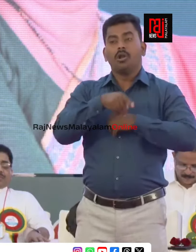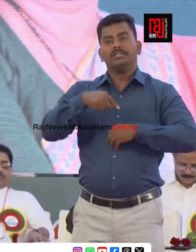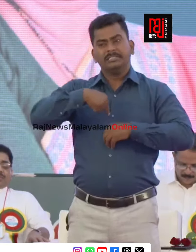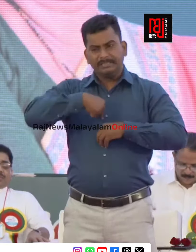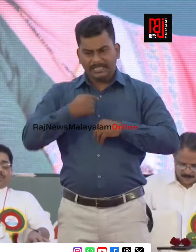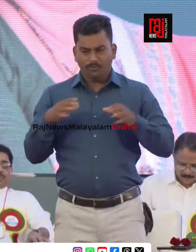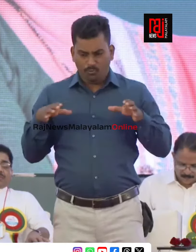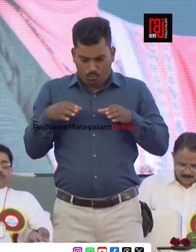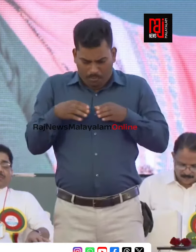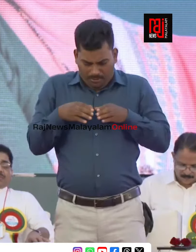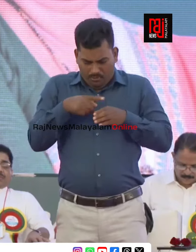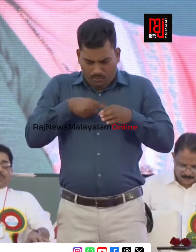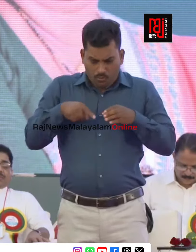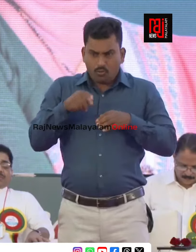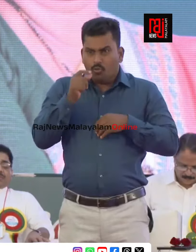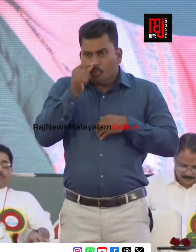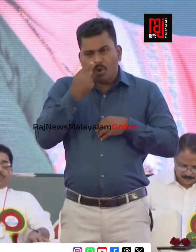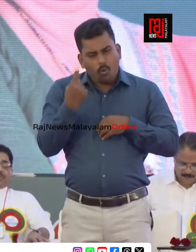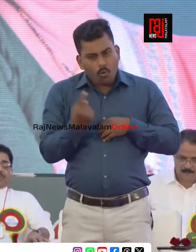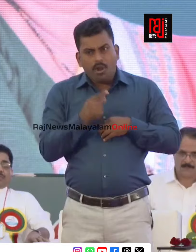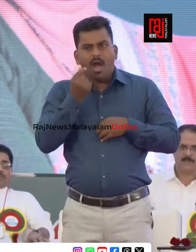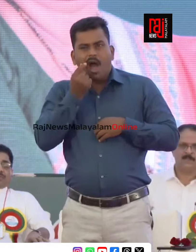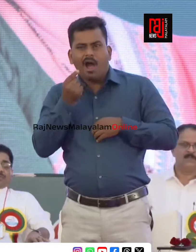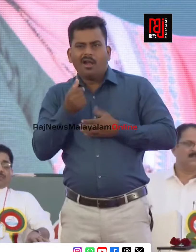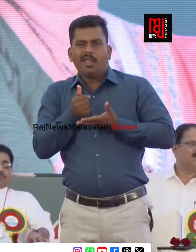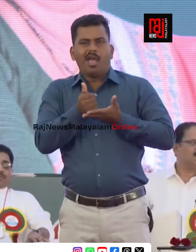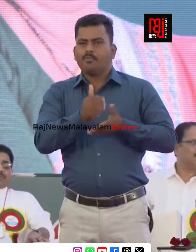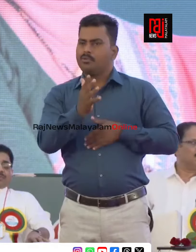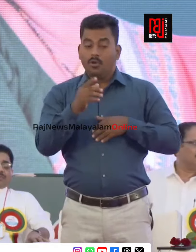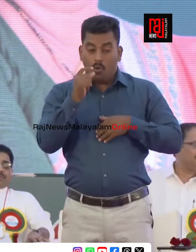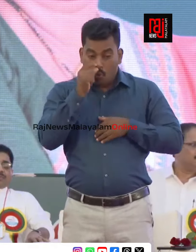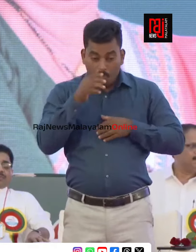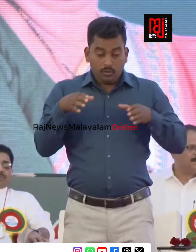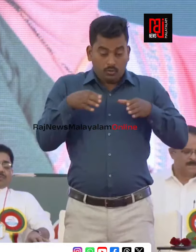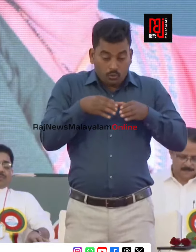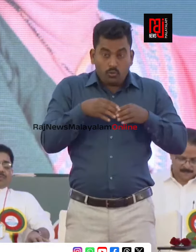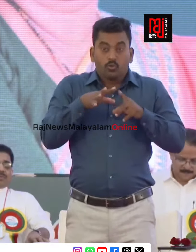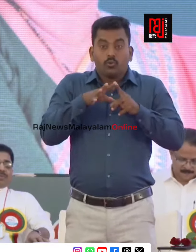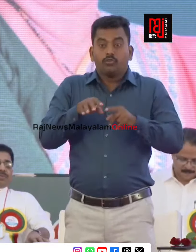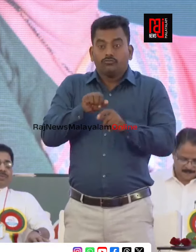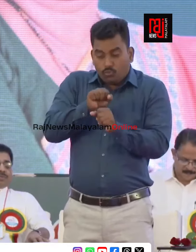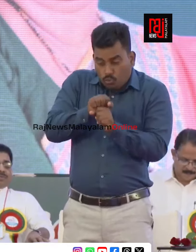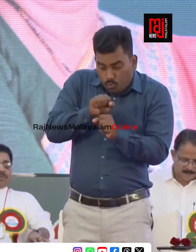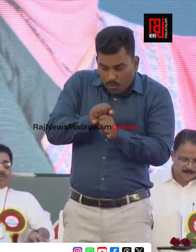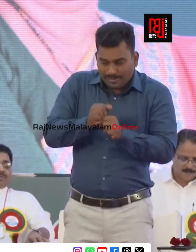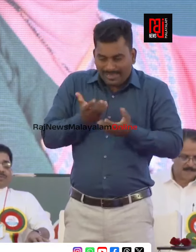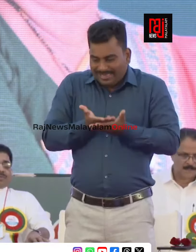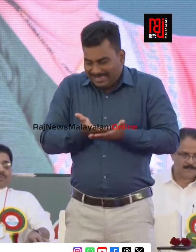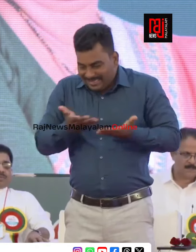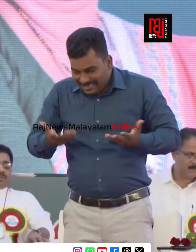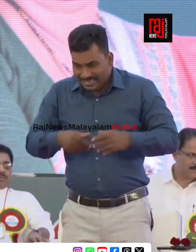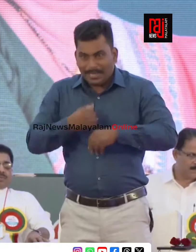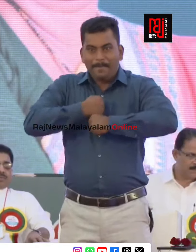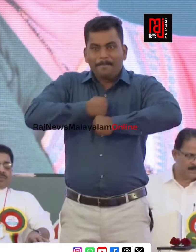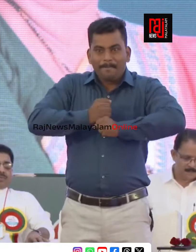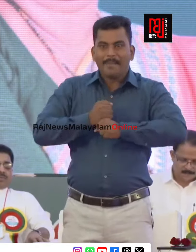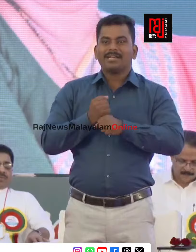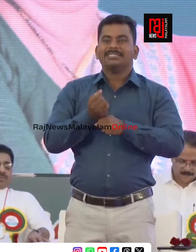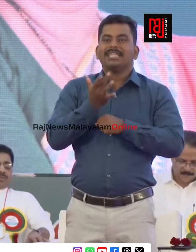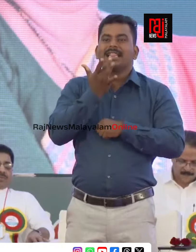സഹായ സംഘങ്ങളിലൂടെ ഭിന്നശേഷിക്കാർ നിർമ്മിക്കുന്ന ഉൽപ്പന്നങ്ങൾ ബ്രാൻഡ് ചെയ്ത്